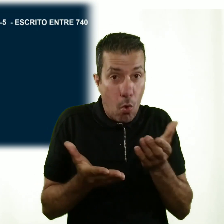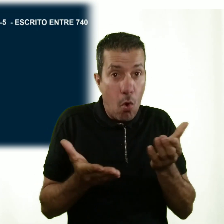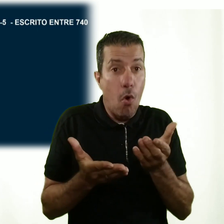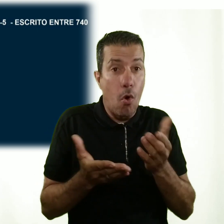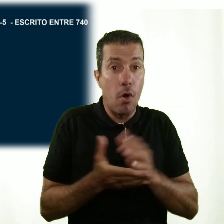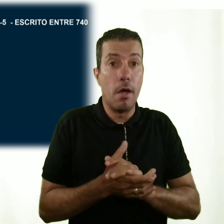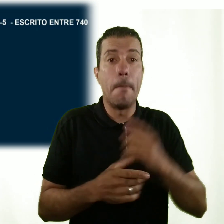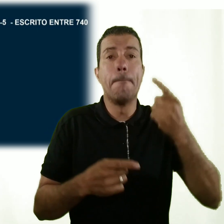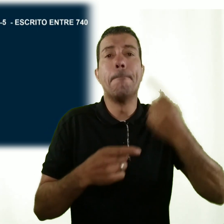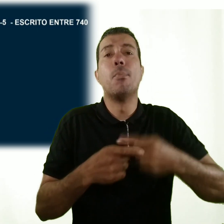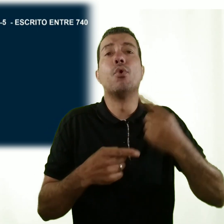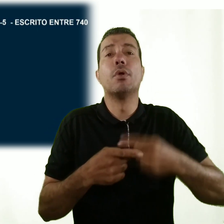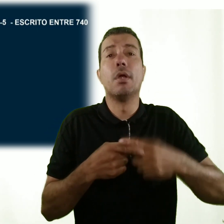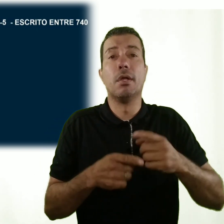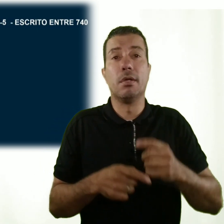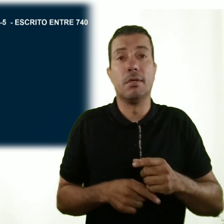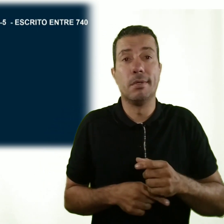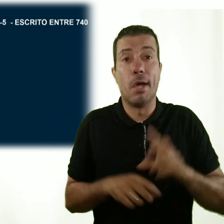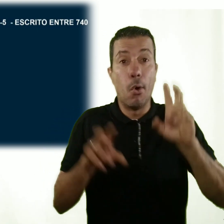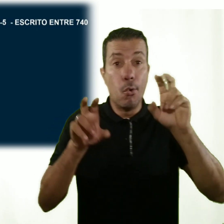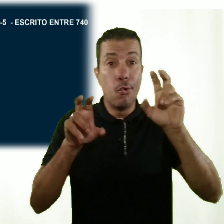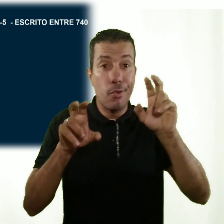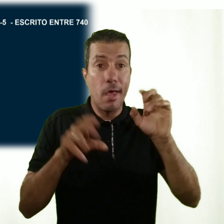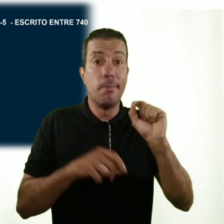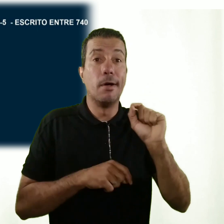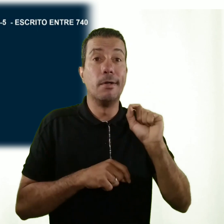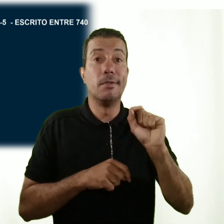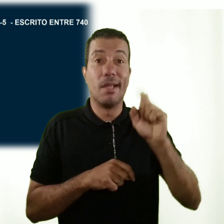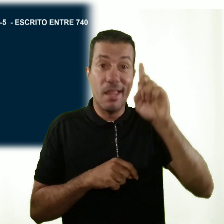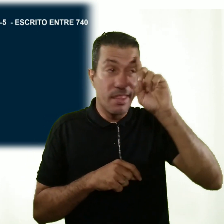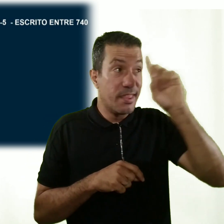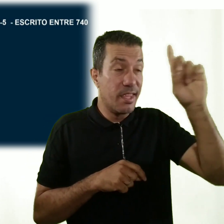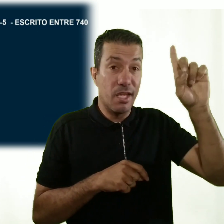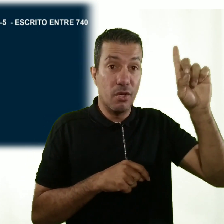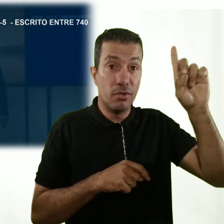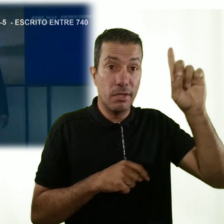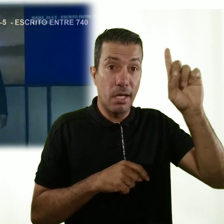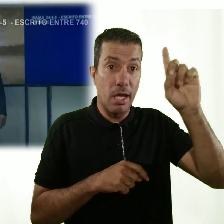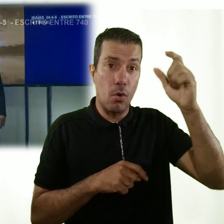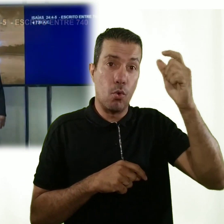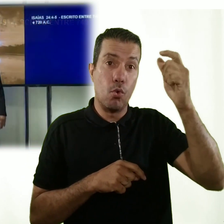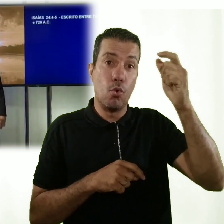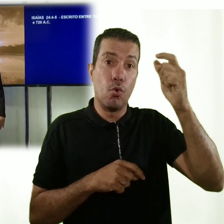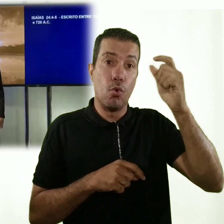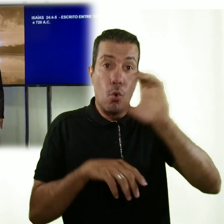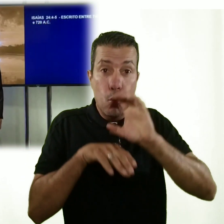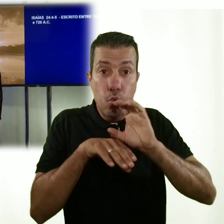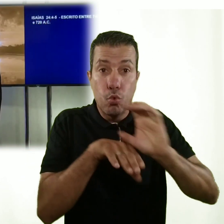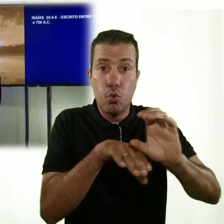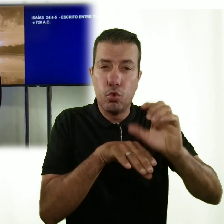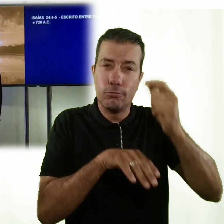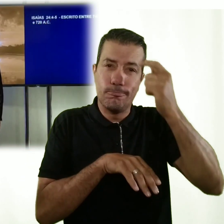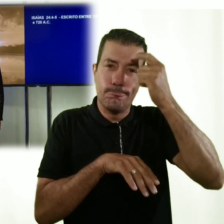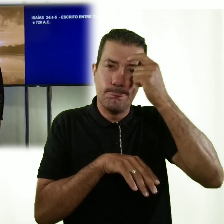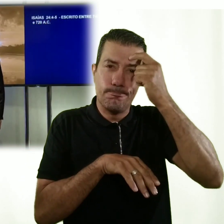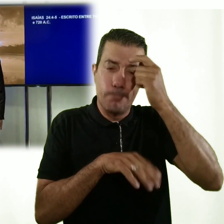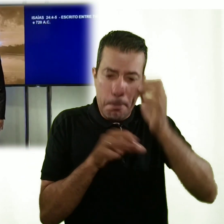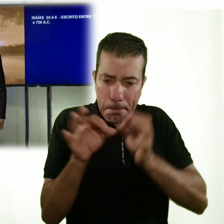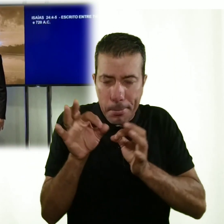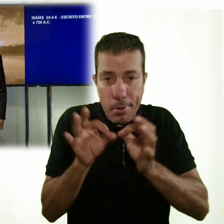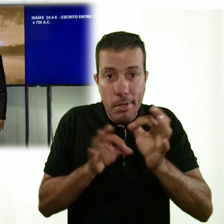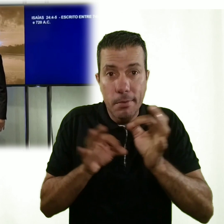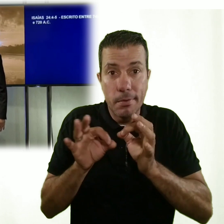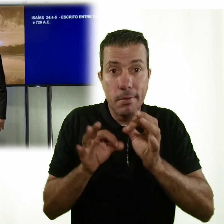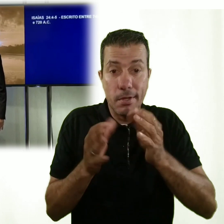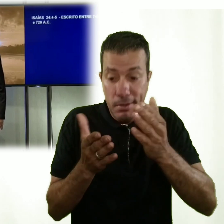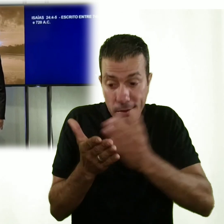Porque o tema dessa aula é assim: Deus quer um culto racional, e para mostrar que Ele escreveu este